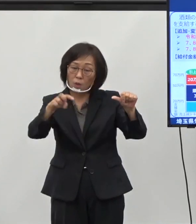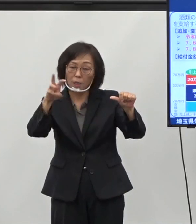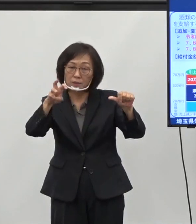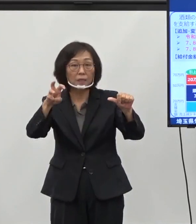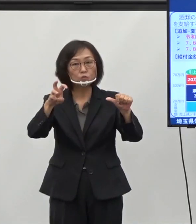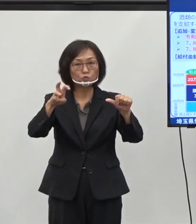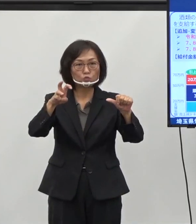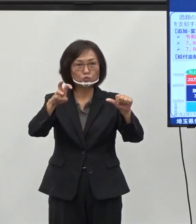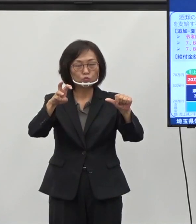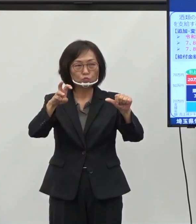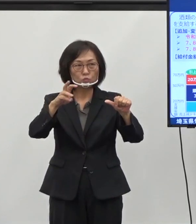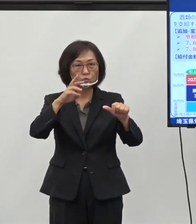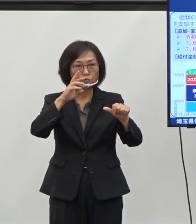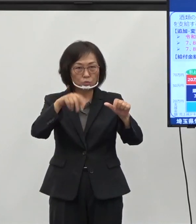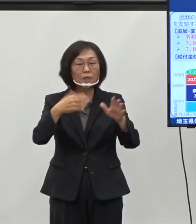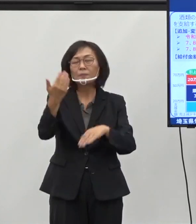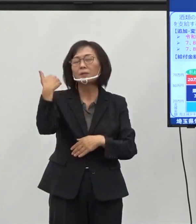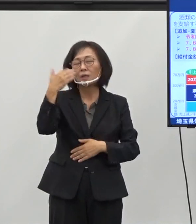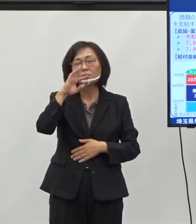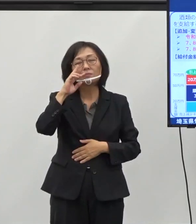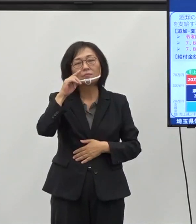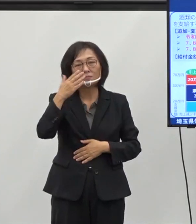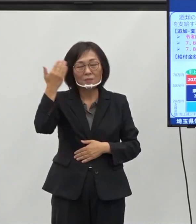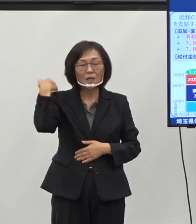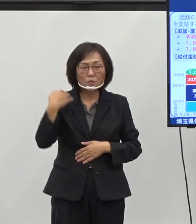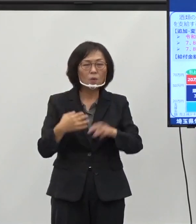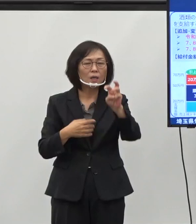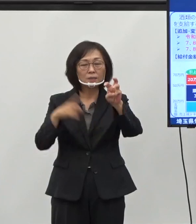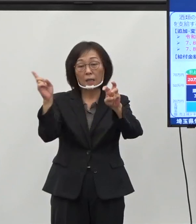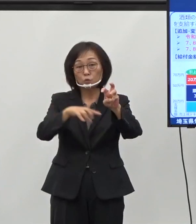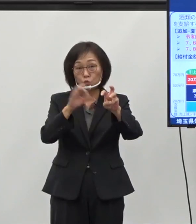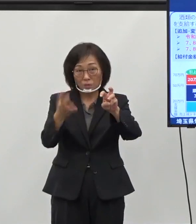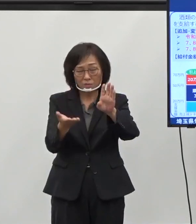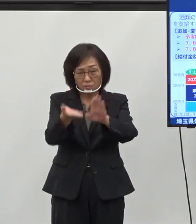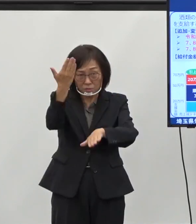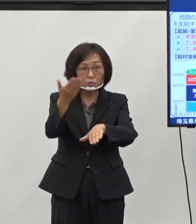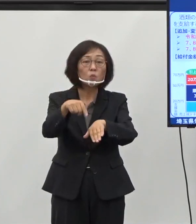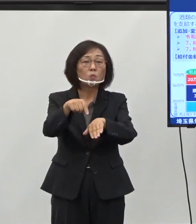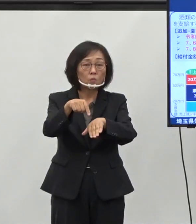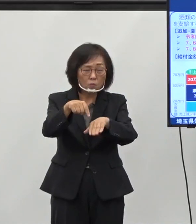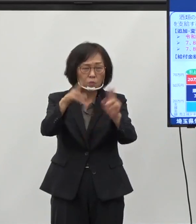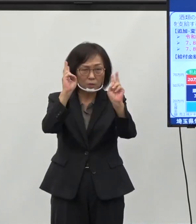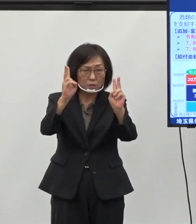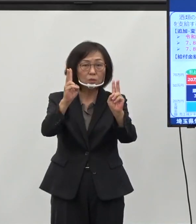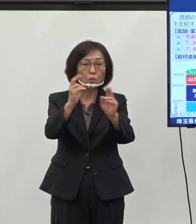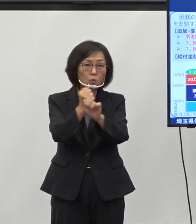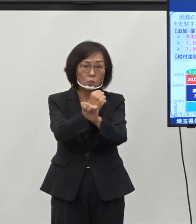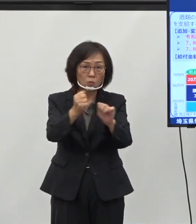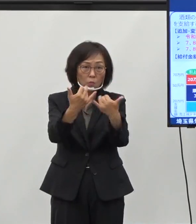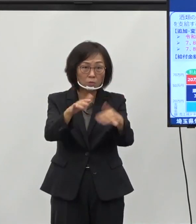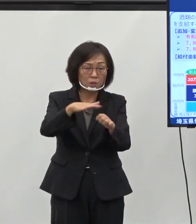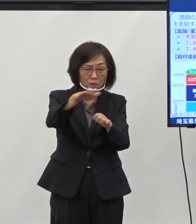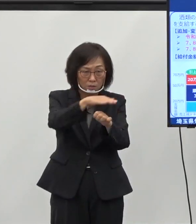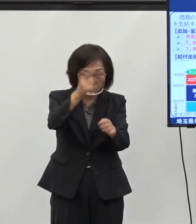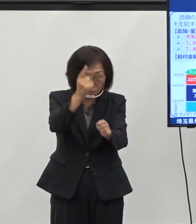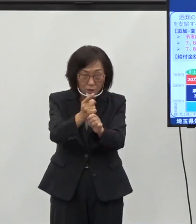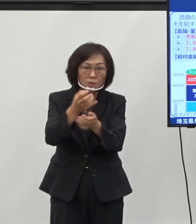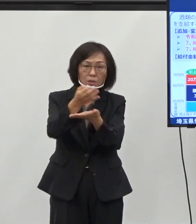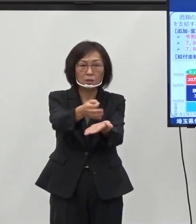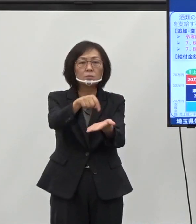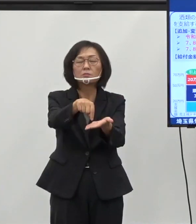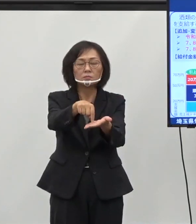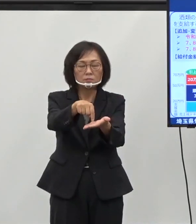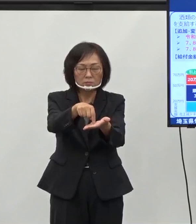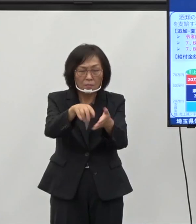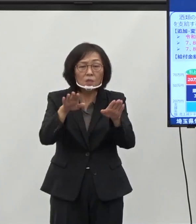未満、失礼しました、これまでは 30% 以上でしたが、今後は 15% 以上、30% 未